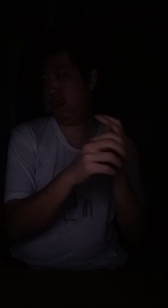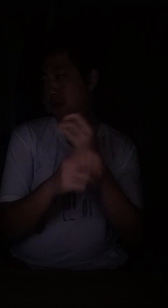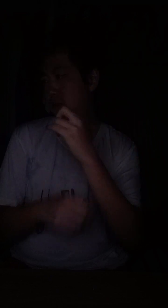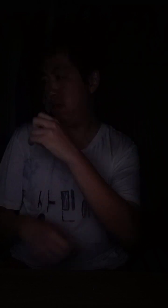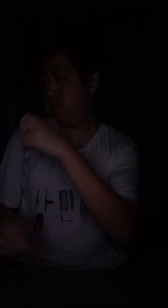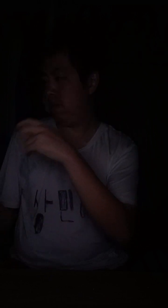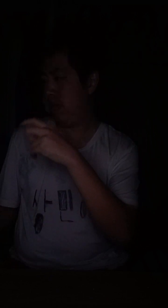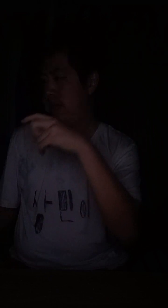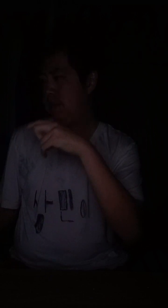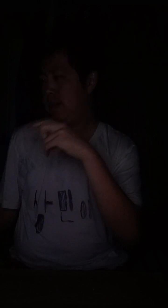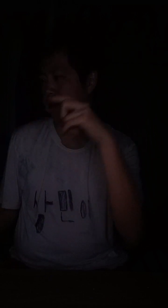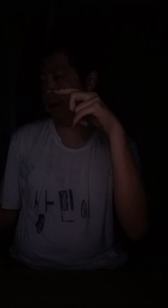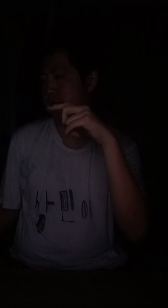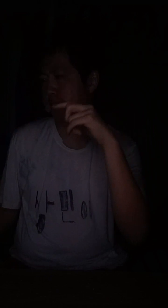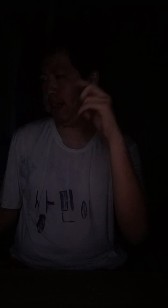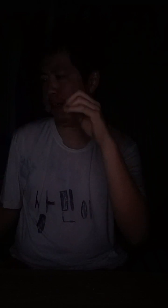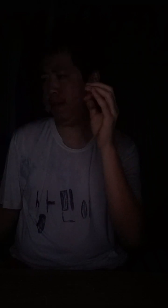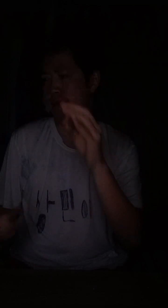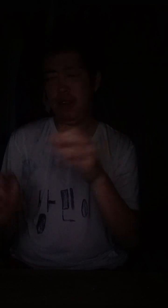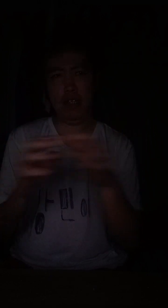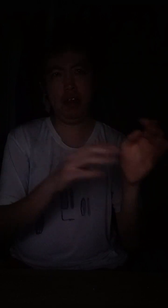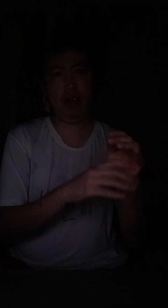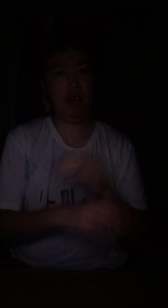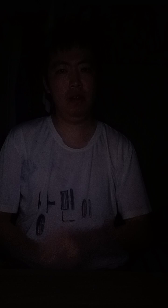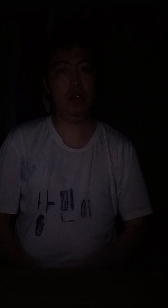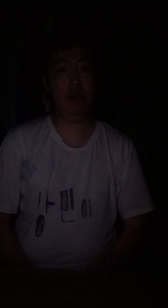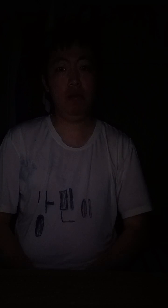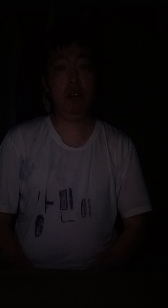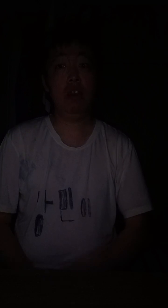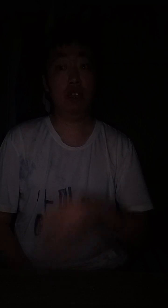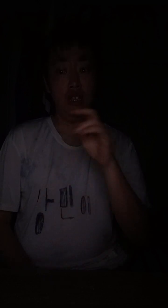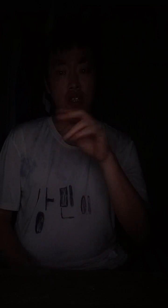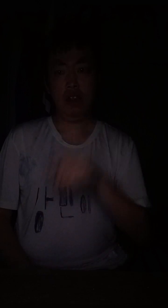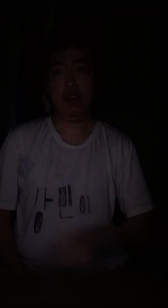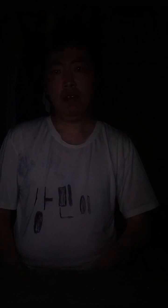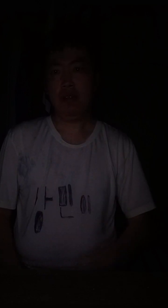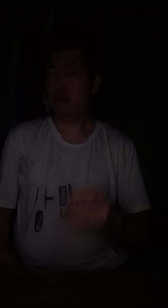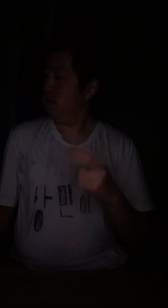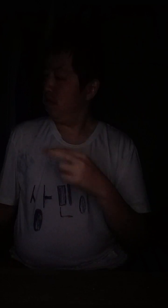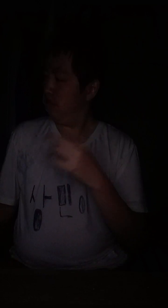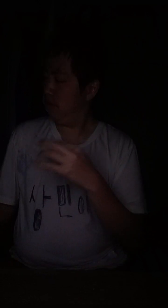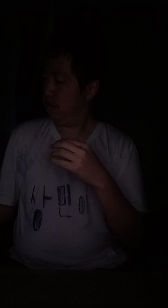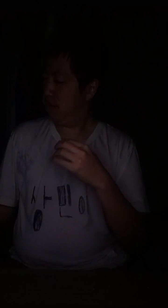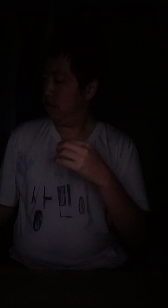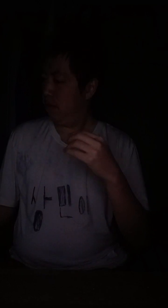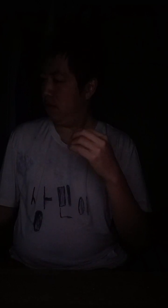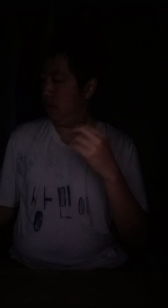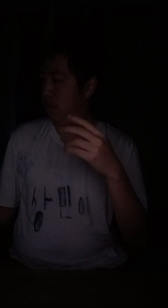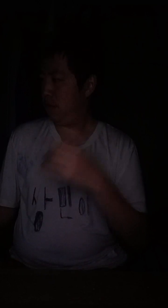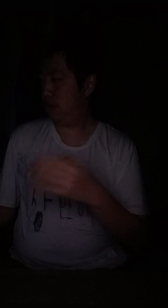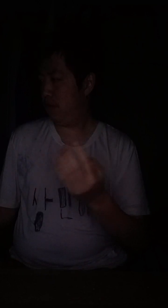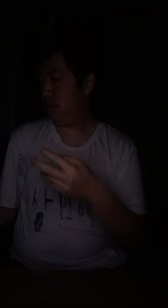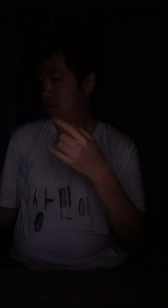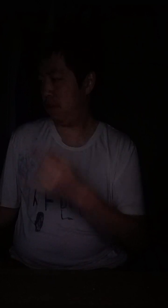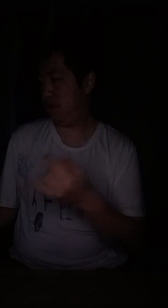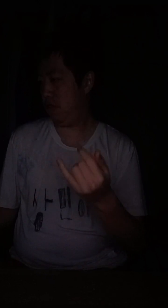자처한 박장범에게 밀린 겁니다. KBS 신임 이사들이 방통위 2인 체제에서 선임된 만큼 이들의